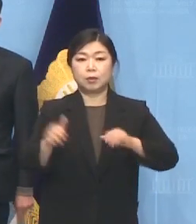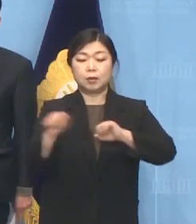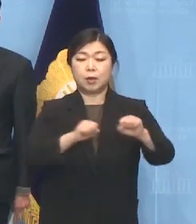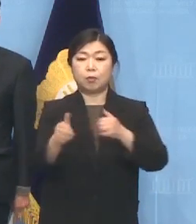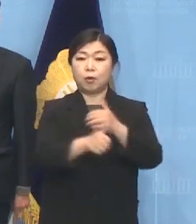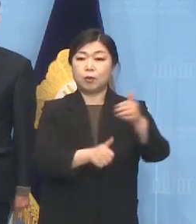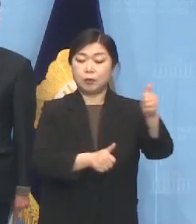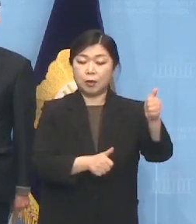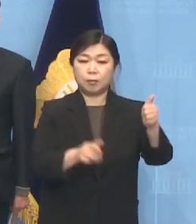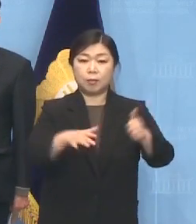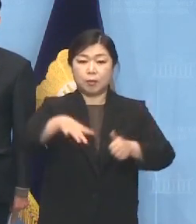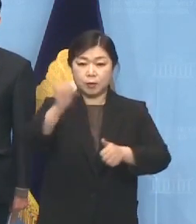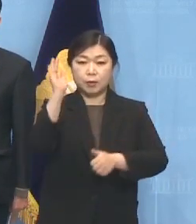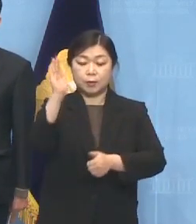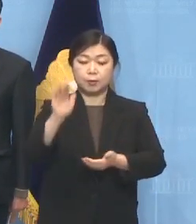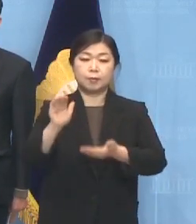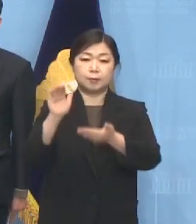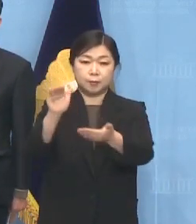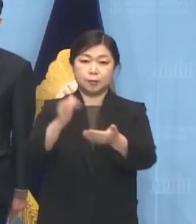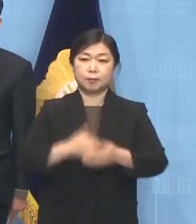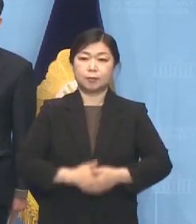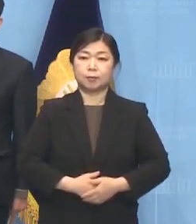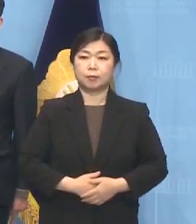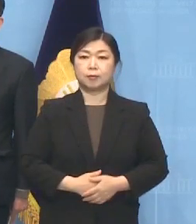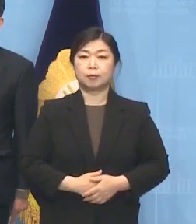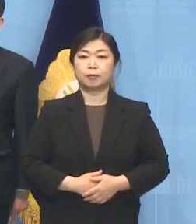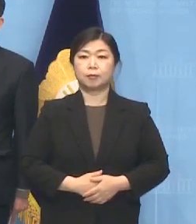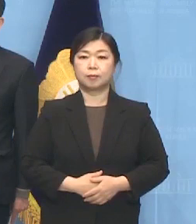모두 발언을 해 주시게 씁니다